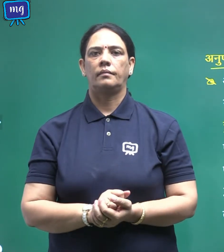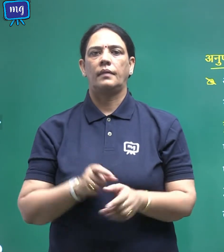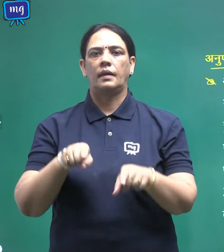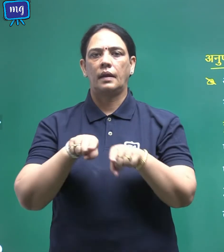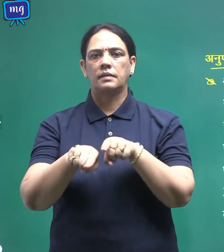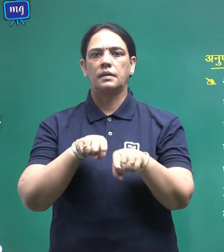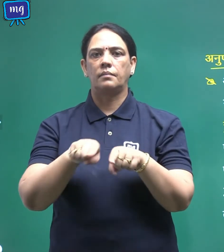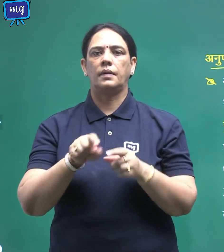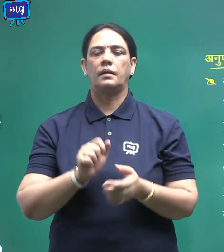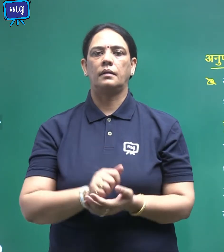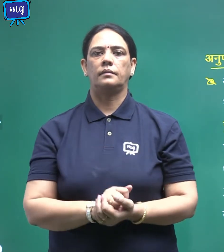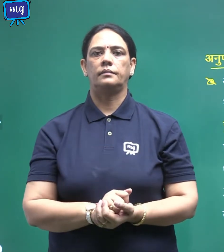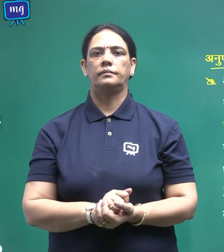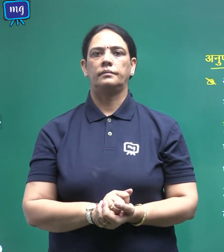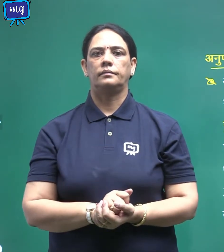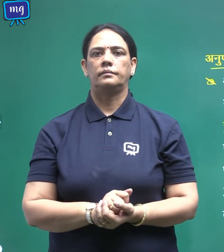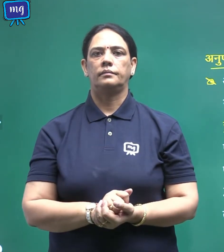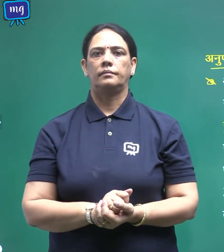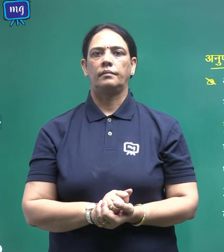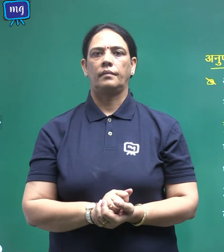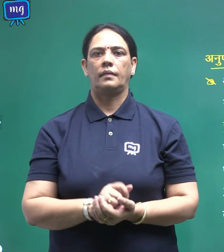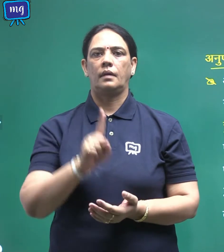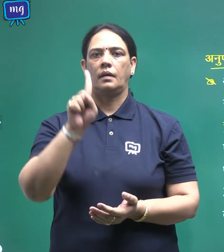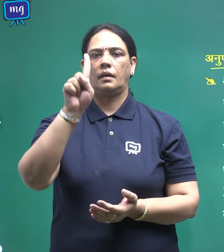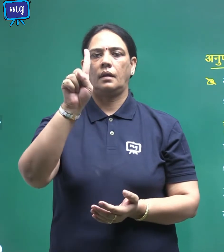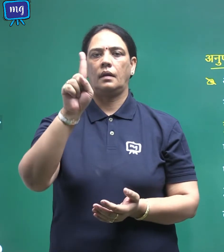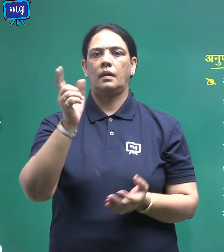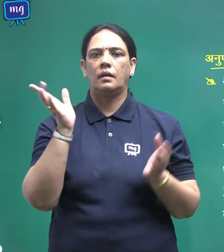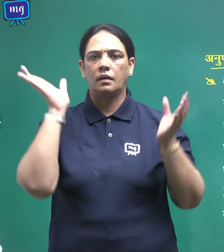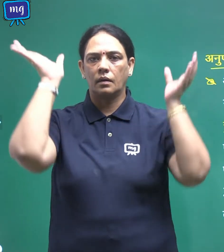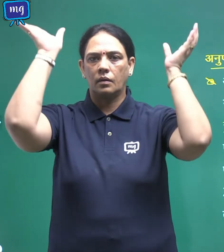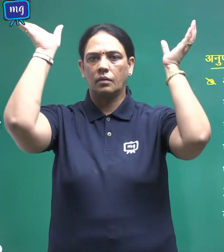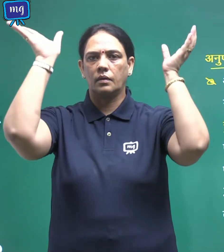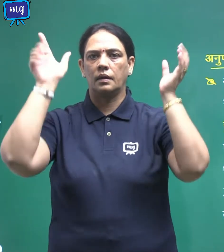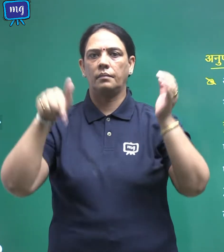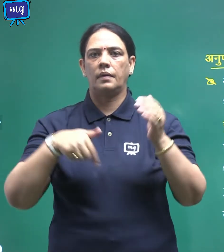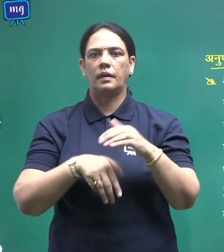उदाहरण, एक टोकरी में